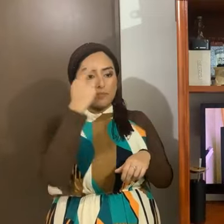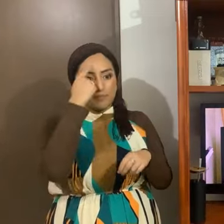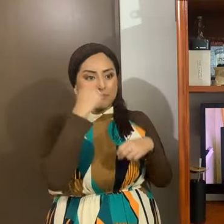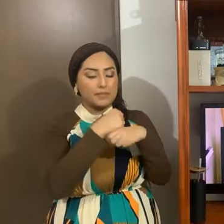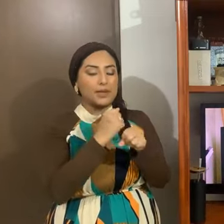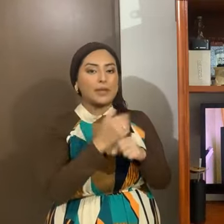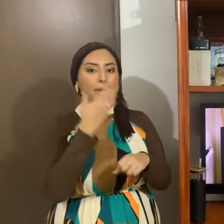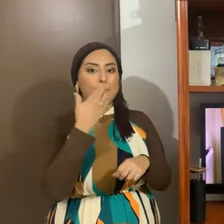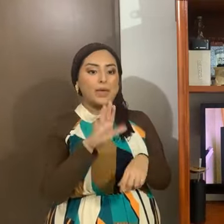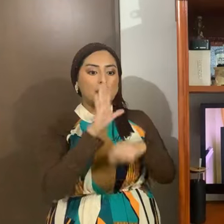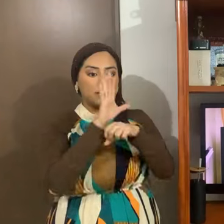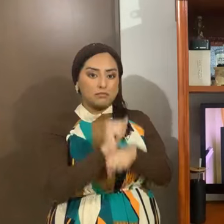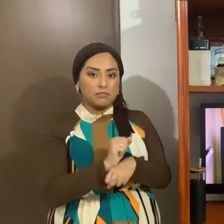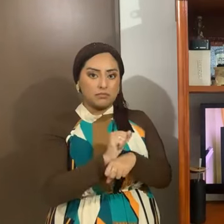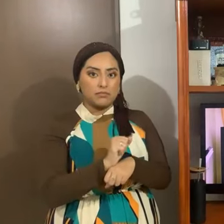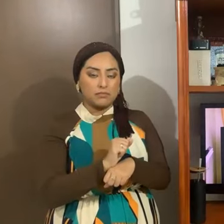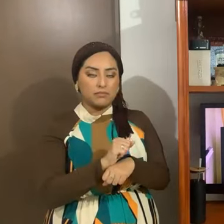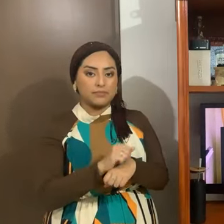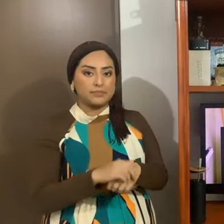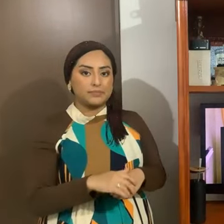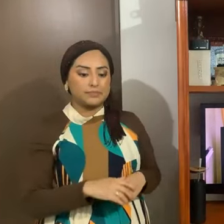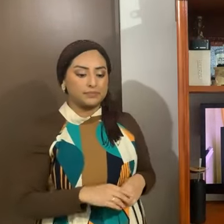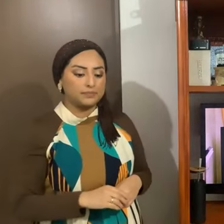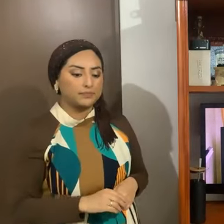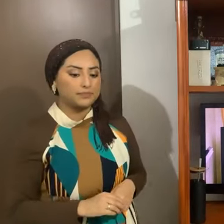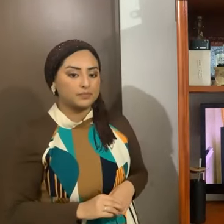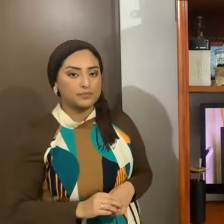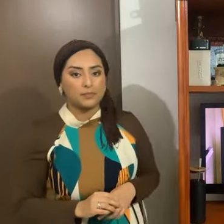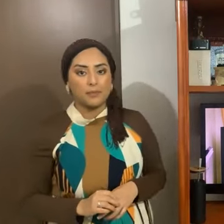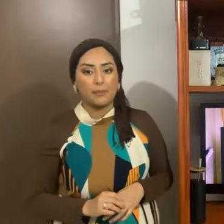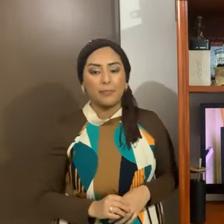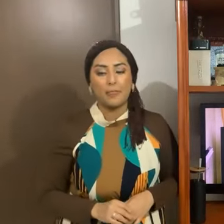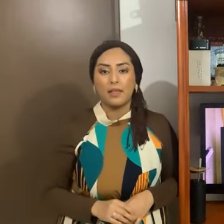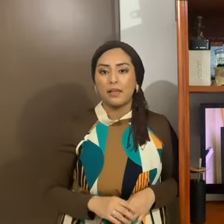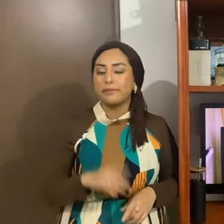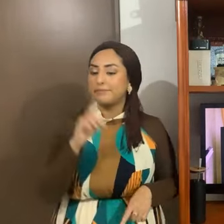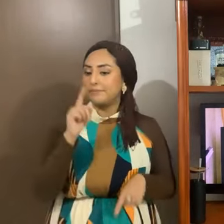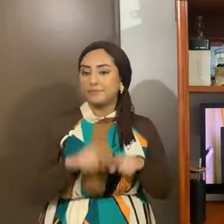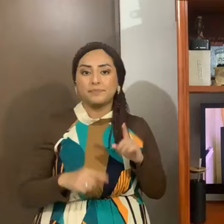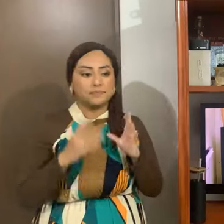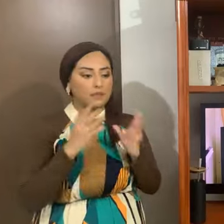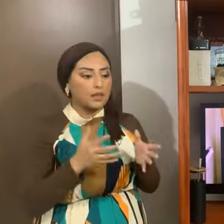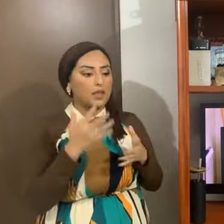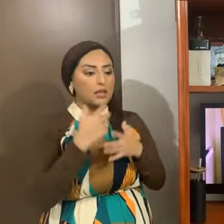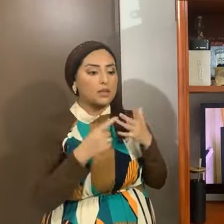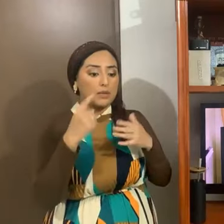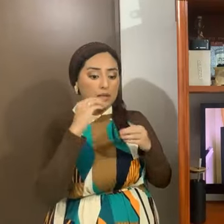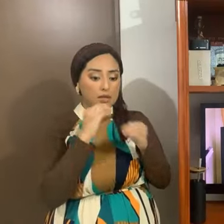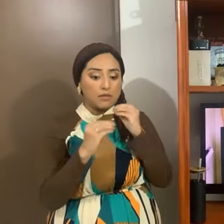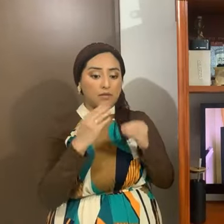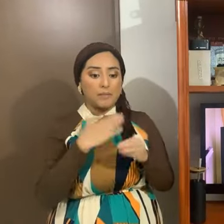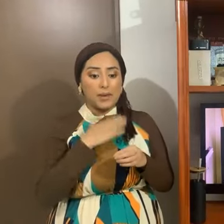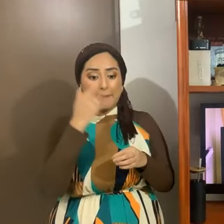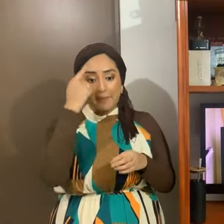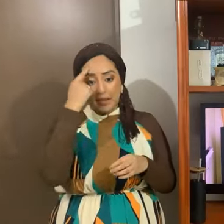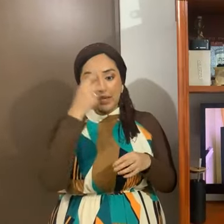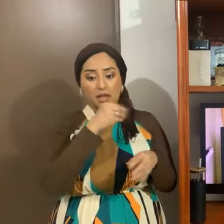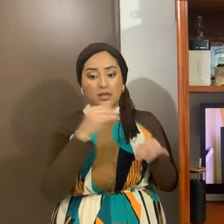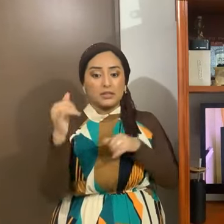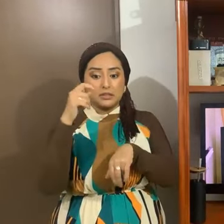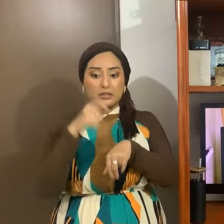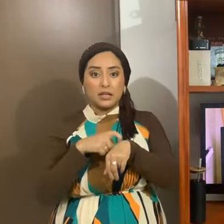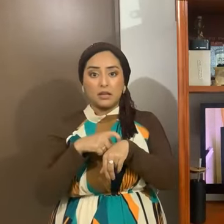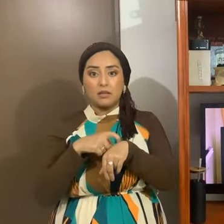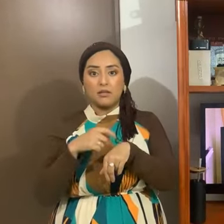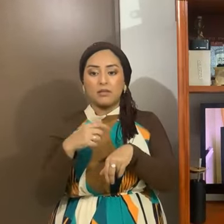malos hábitos, aprendiendo malos hábitos. Yo lo anoté así: no se puede dejar que alguien programe mi mente y al mismo tiempo